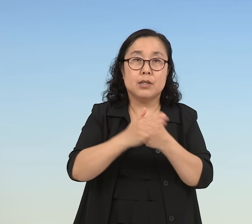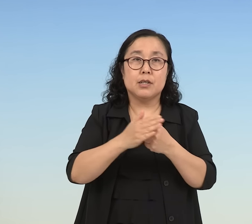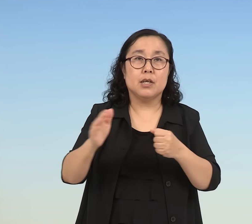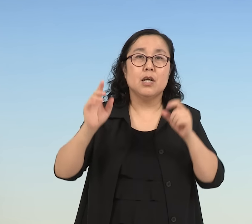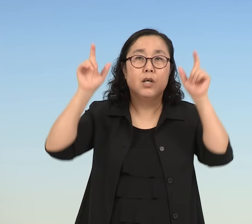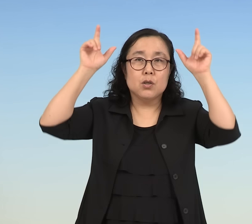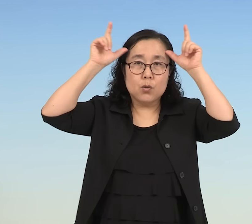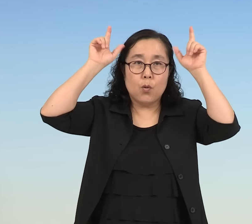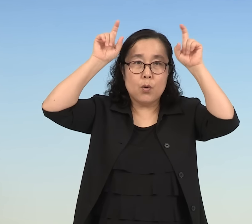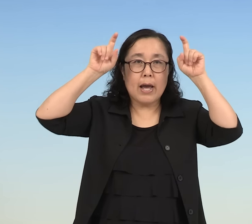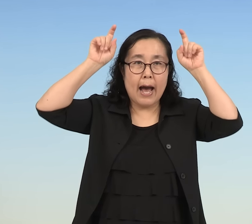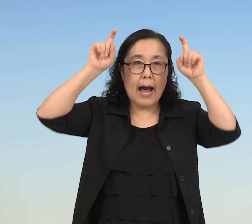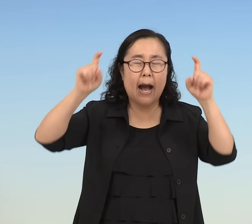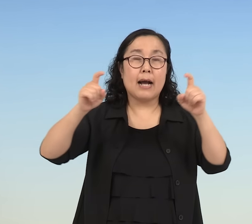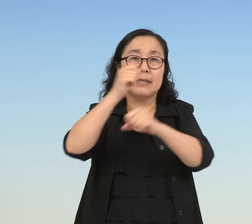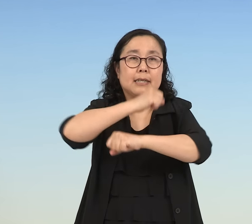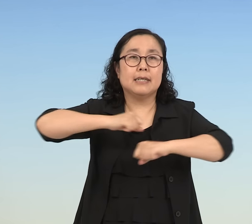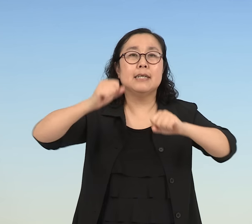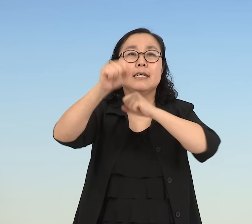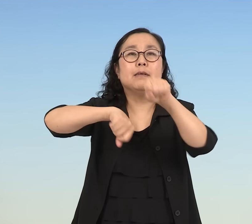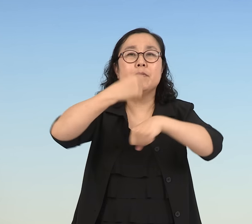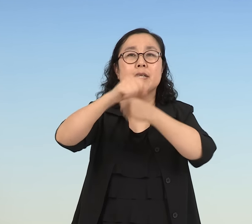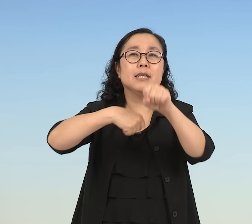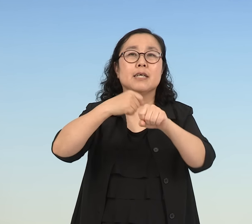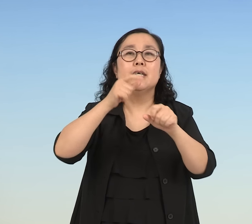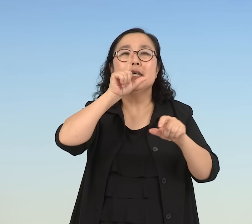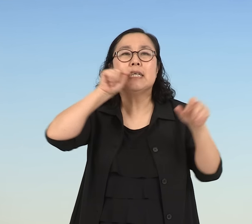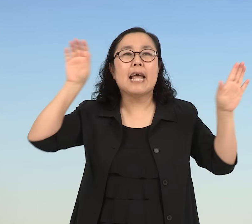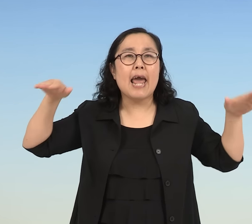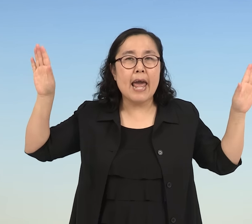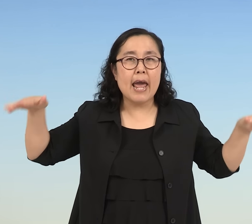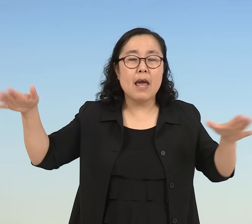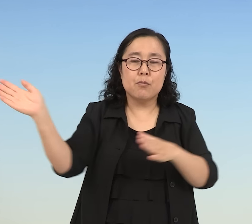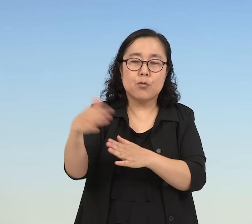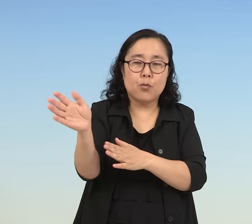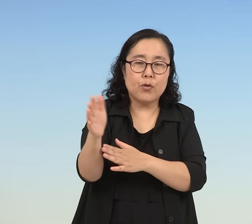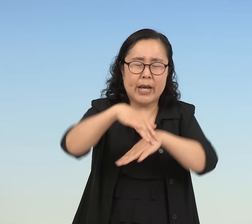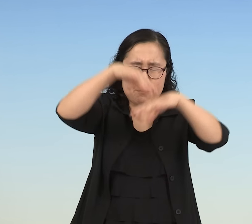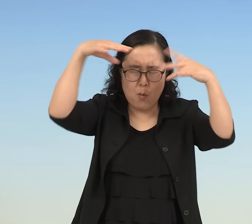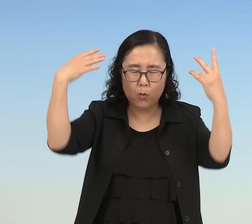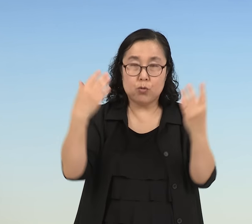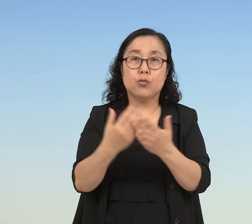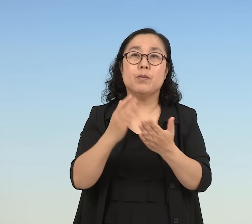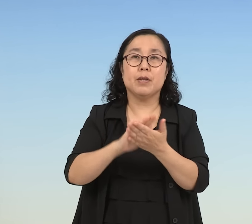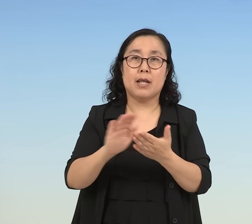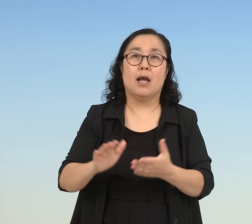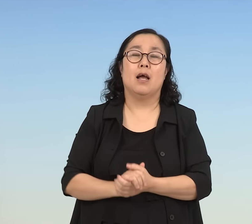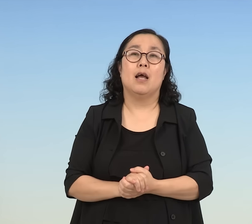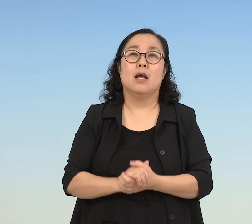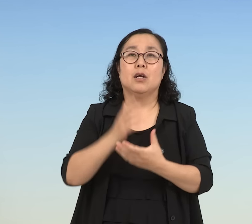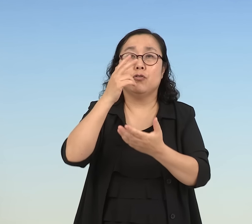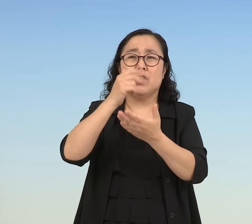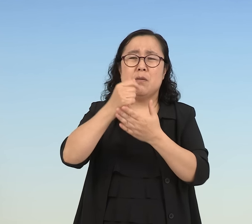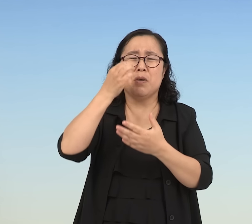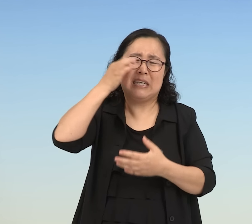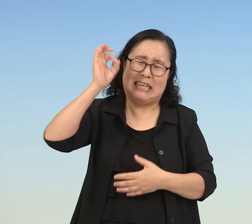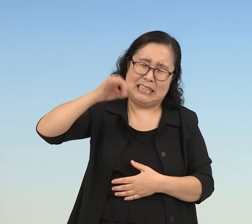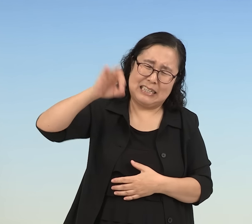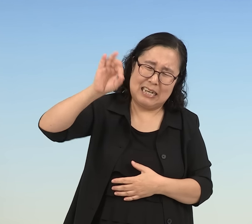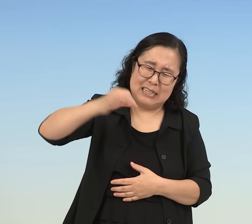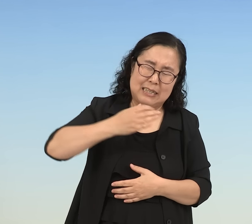양과 들짐승이며 공중의 새와 바다의 물고기와 바닷길에 다니는 것이니이다. 저는요 주님께서 이